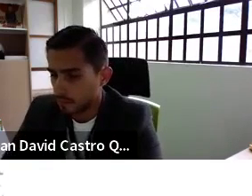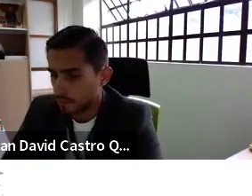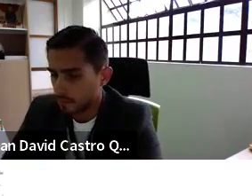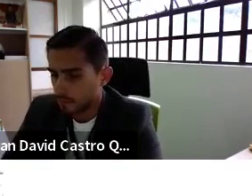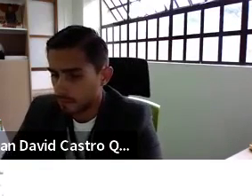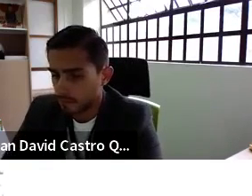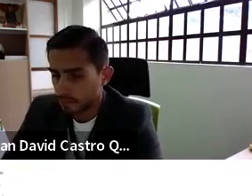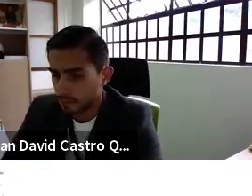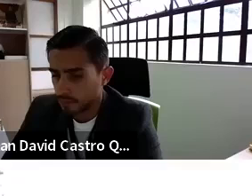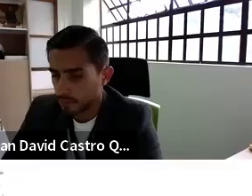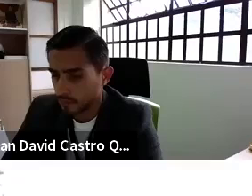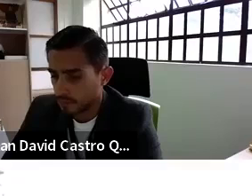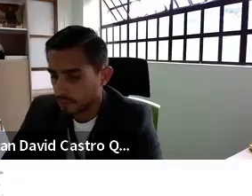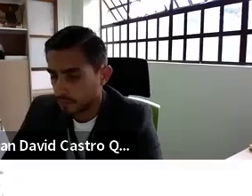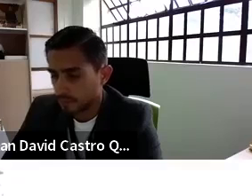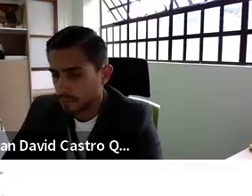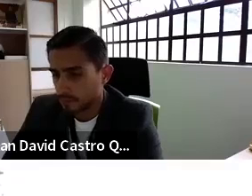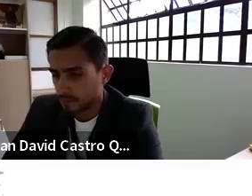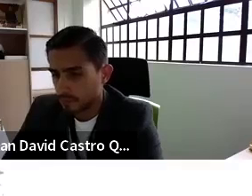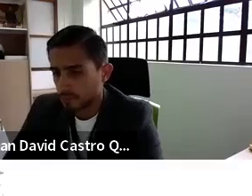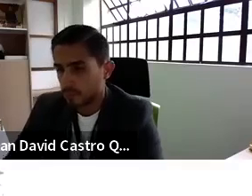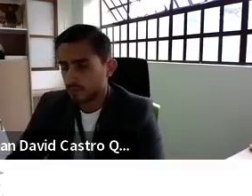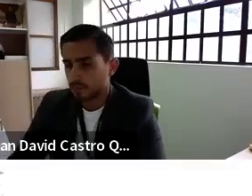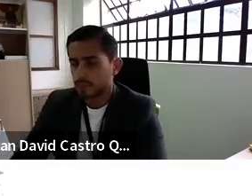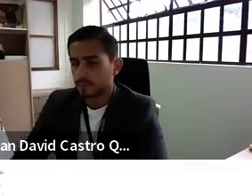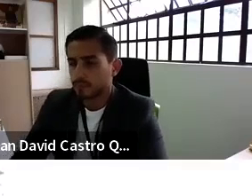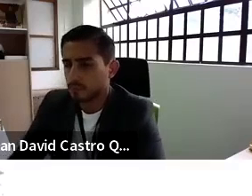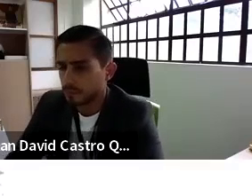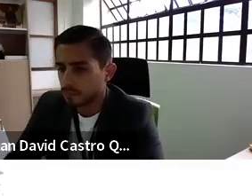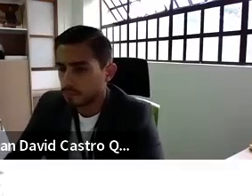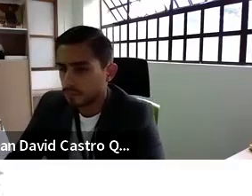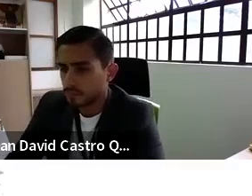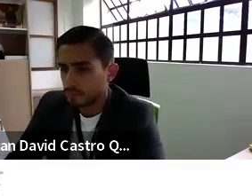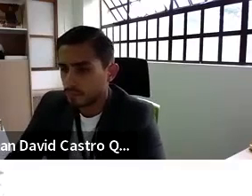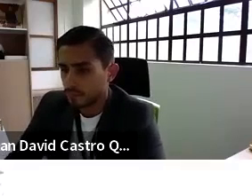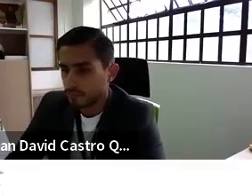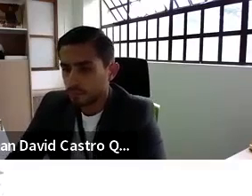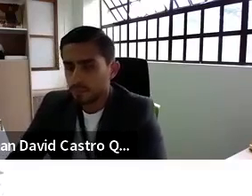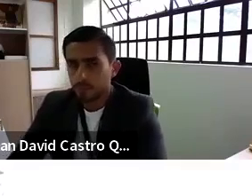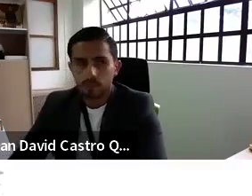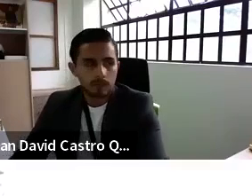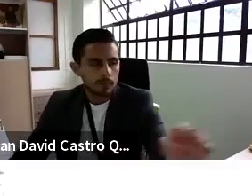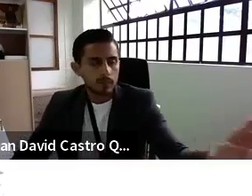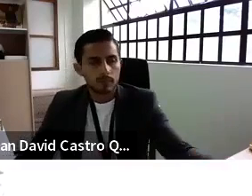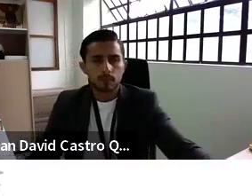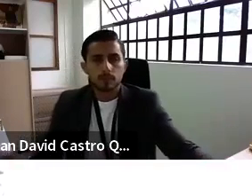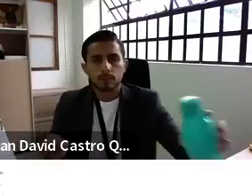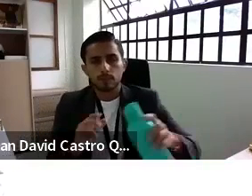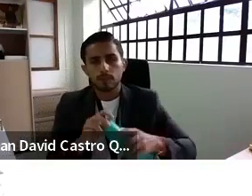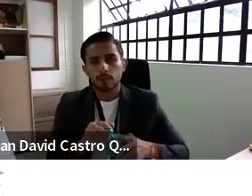jóvenes hombres y mujeres que salen de las mismas comunas y de los mismos barrios y acá de la ciudad de